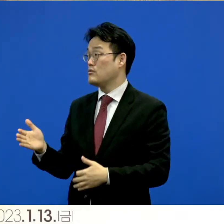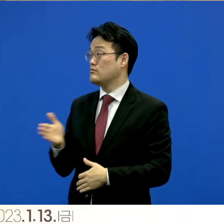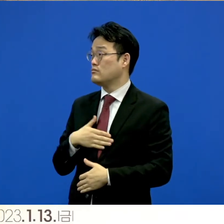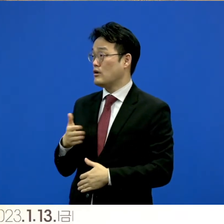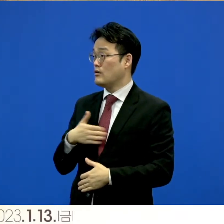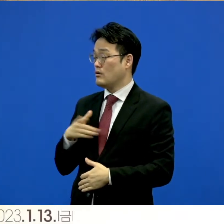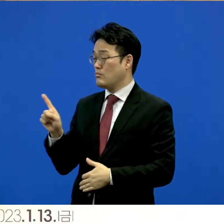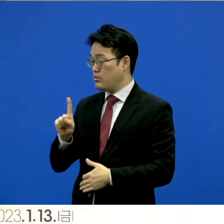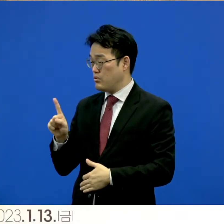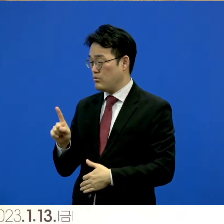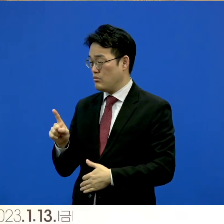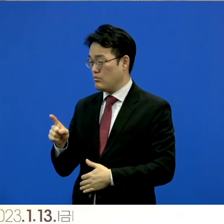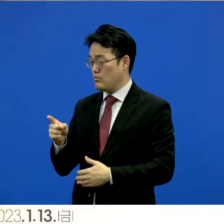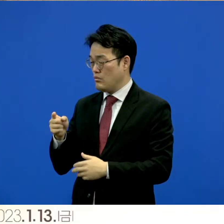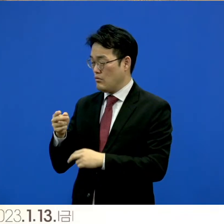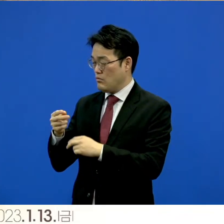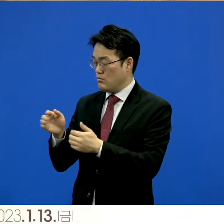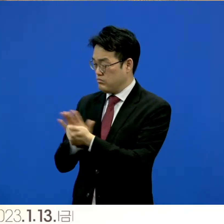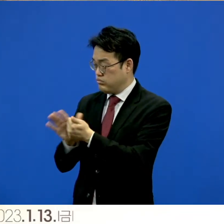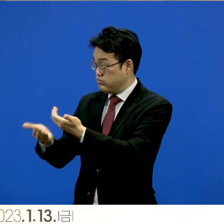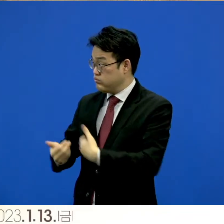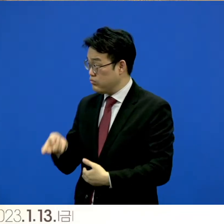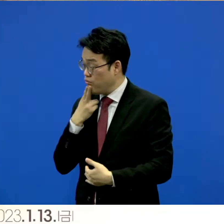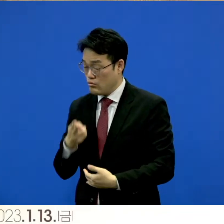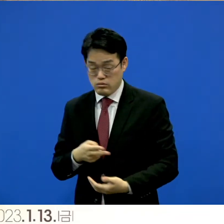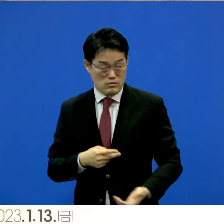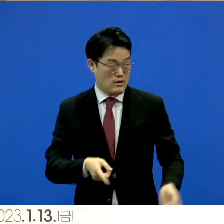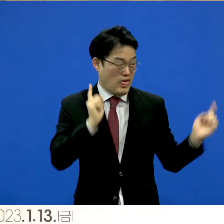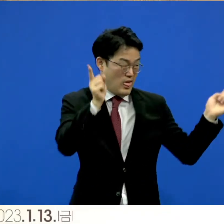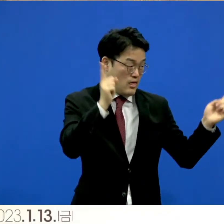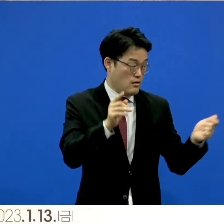대한 환대를 하다니 그것은 낭비 중에 낭비 아닌가.